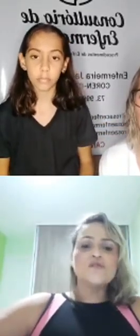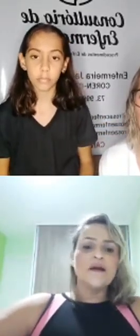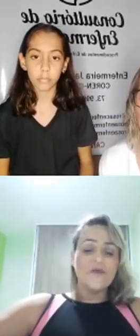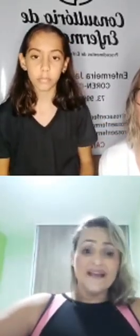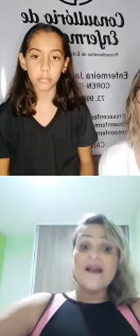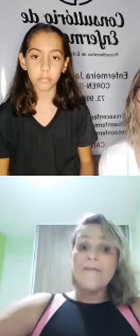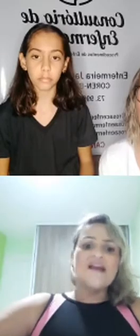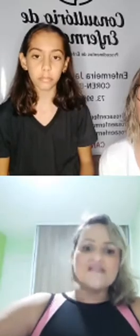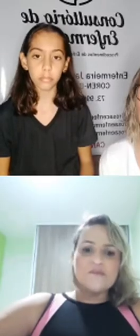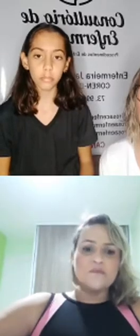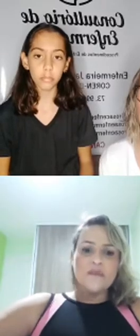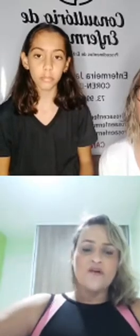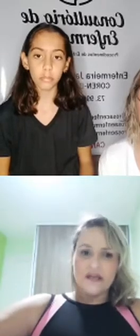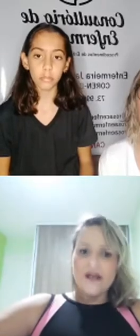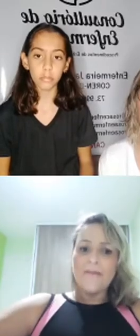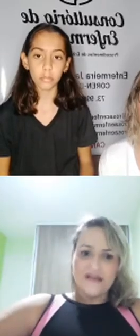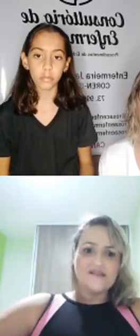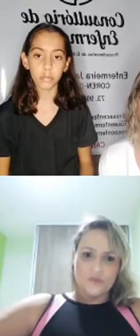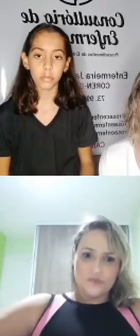isso eu queria mesmo